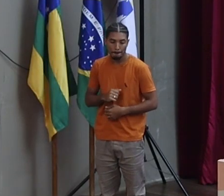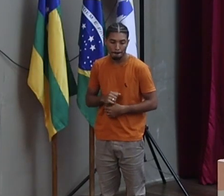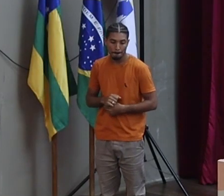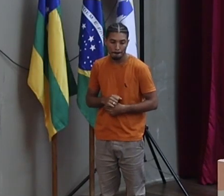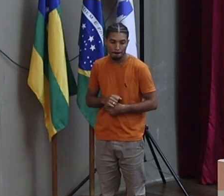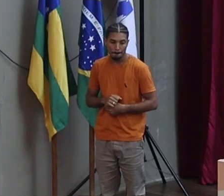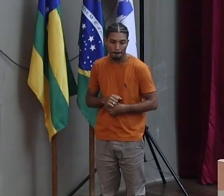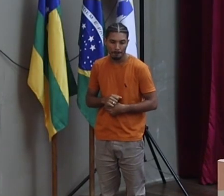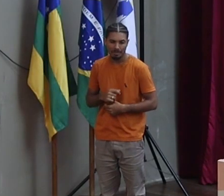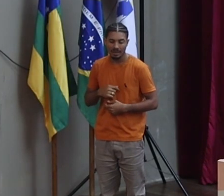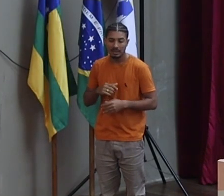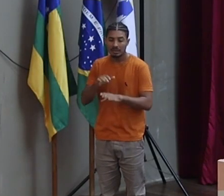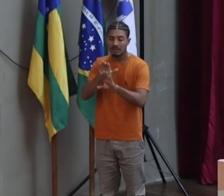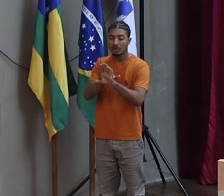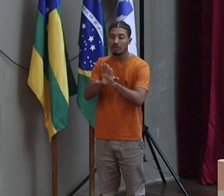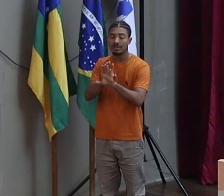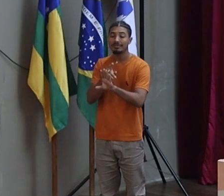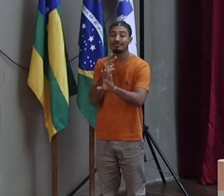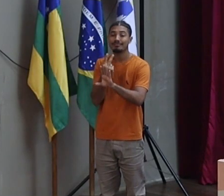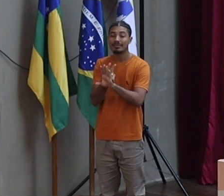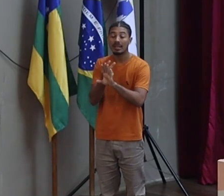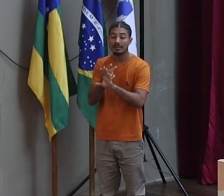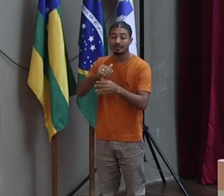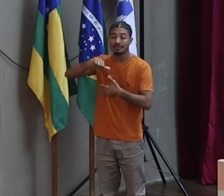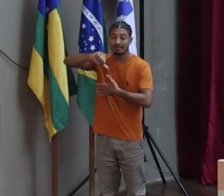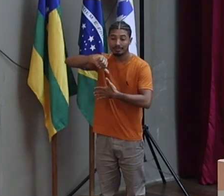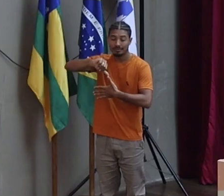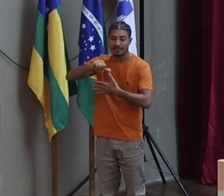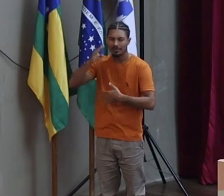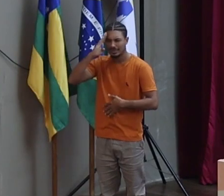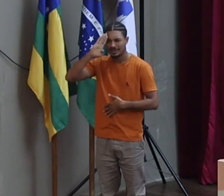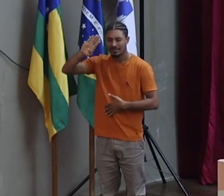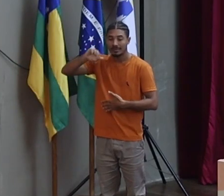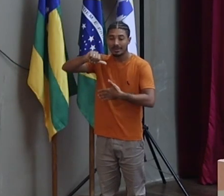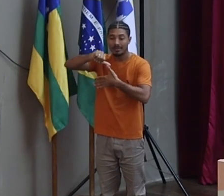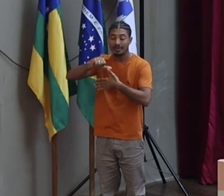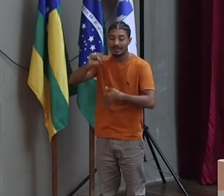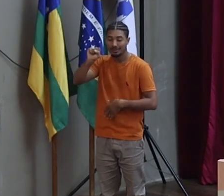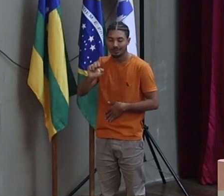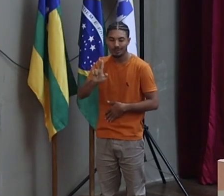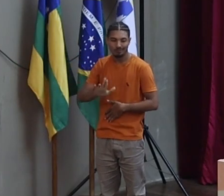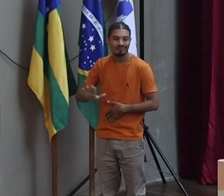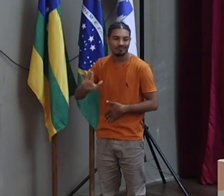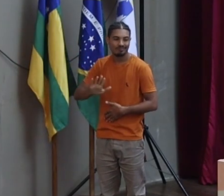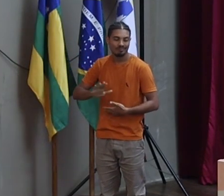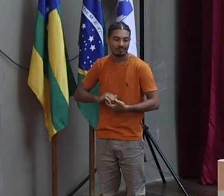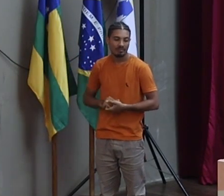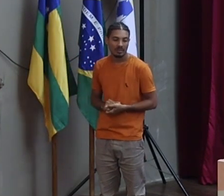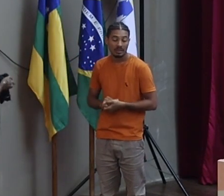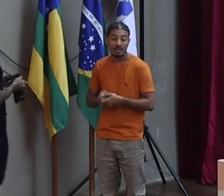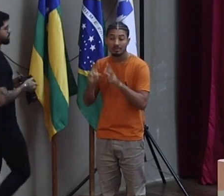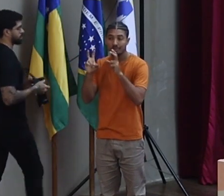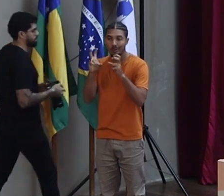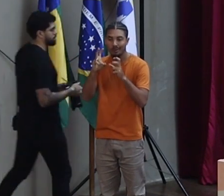está de costas para a América do Sul, principalmente a América do Sul, e em termos de comércio,